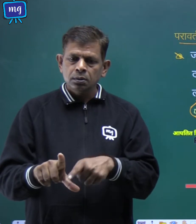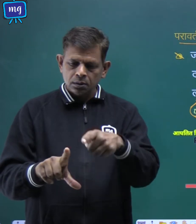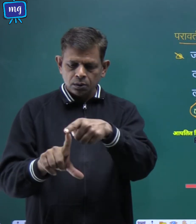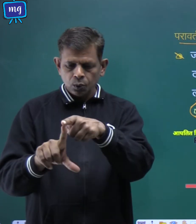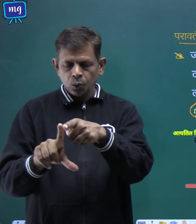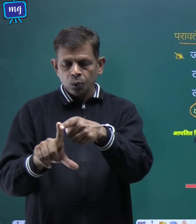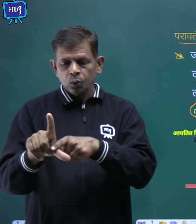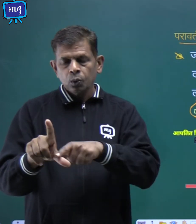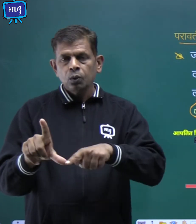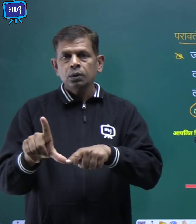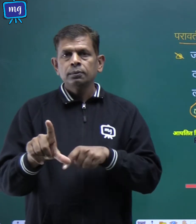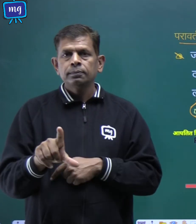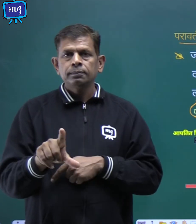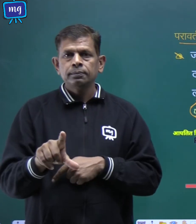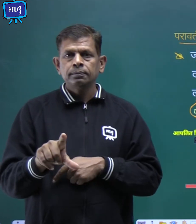बनने वाला कोण